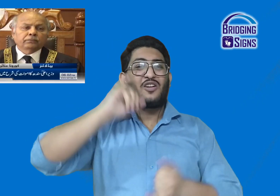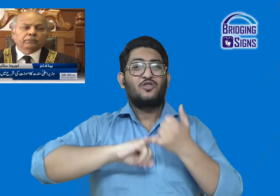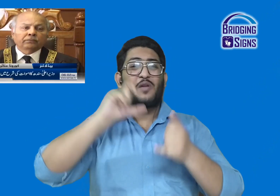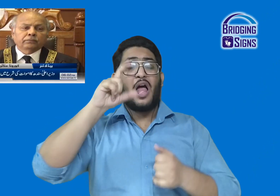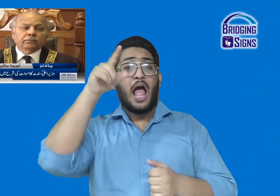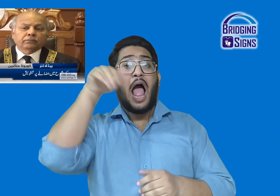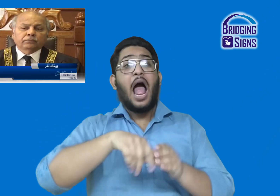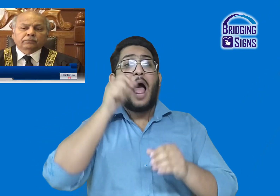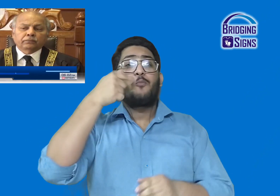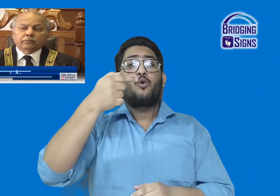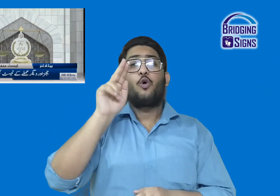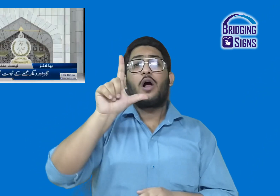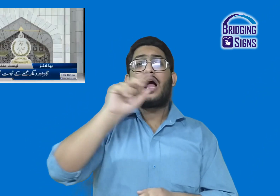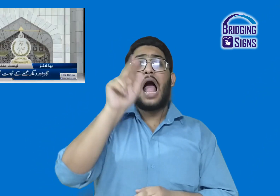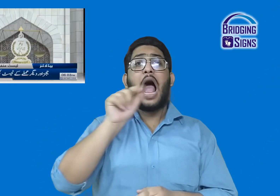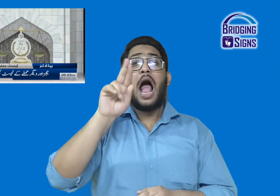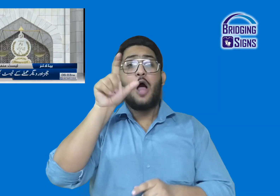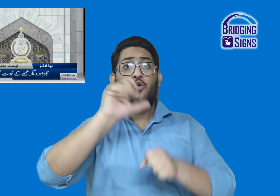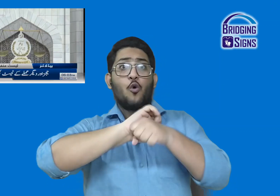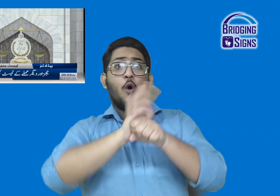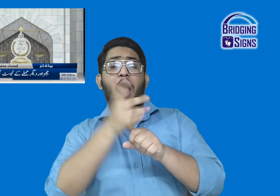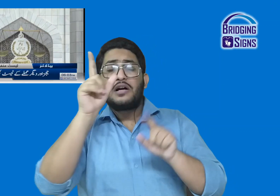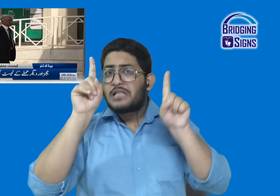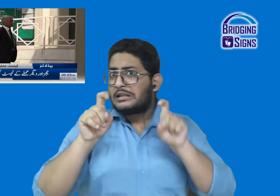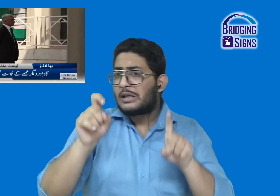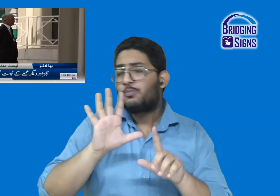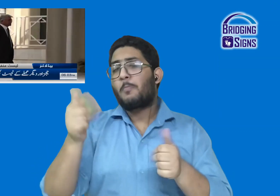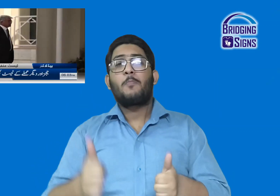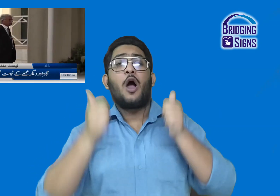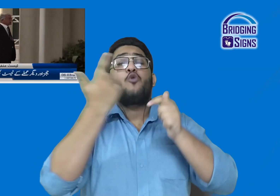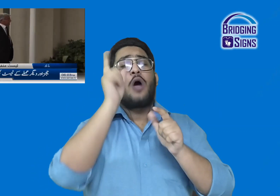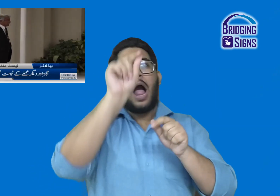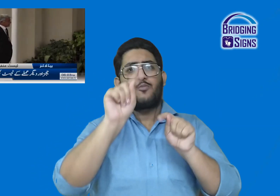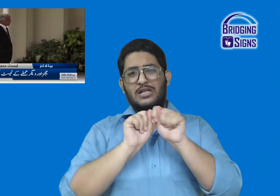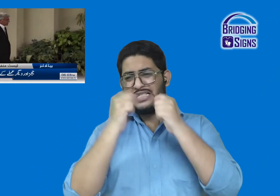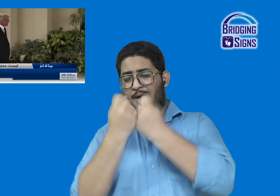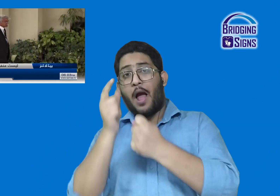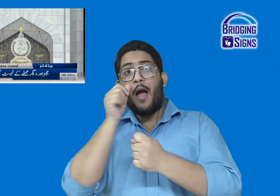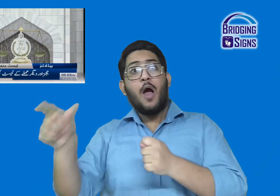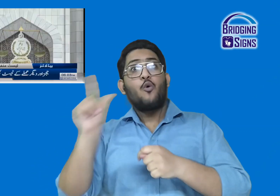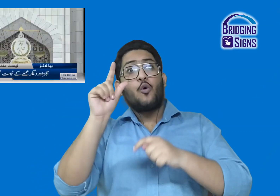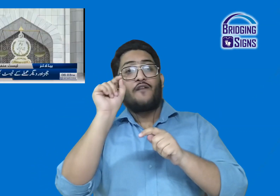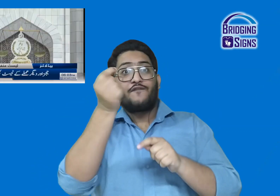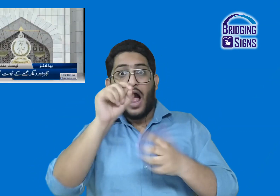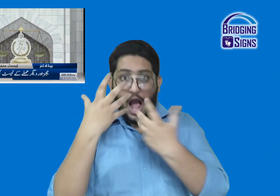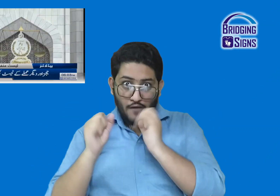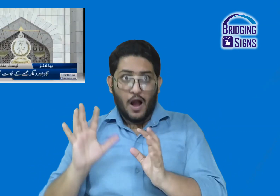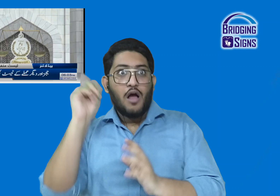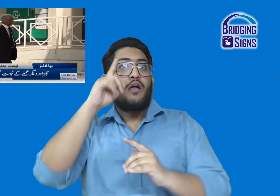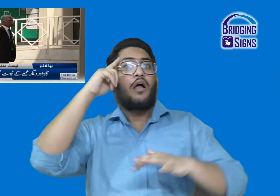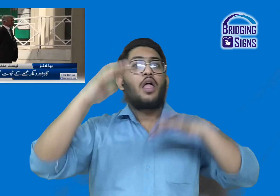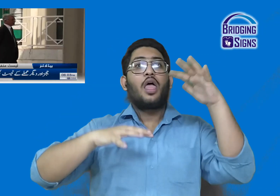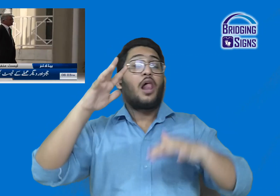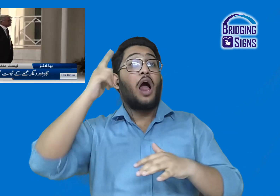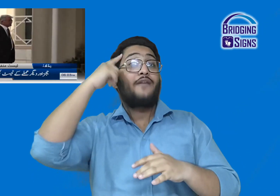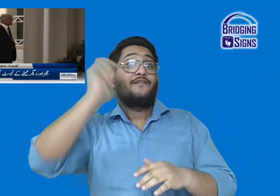चीफ जस्टिस ऑफ पाकिस्तान जस्टिस गुलजार अहमद और उनकी फैमिली का कोरोना टेस्ट मनफी निकला। चीफ जस्टिस के चैम्बर के अहलकार का टेस्ट मुस्बत आने